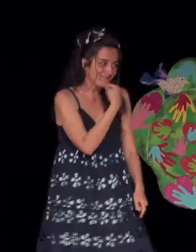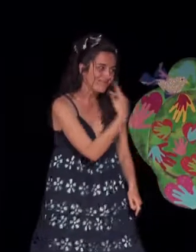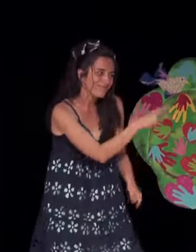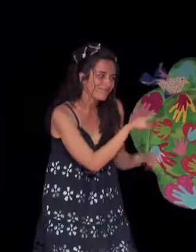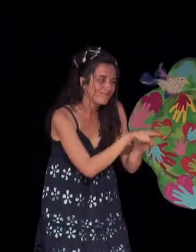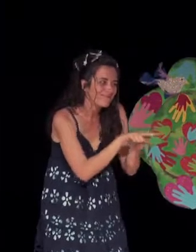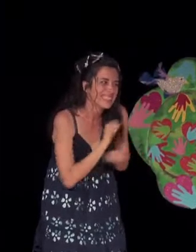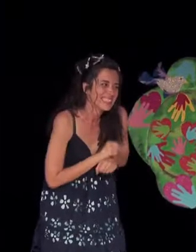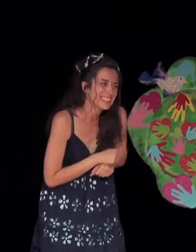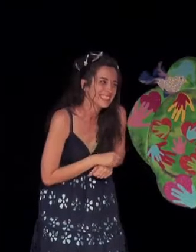vois que toi aussi.